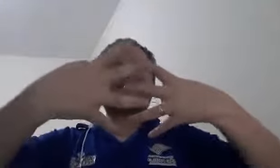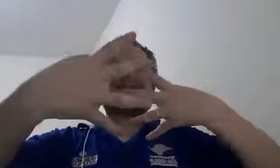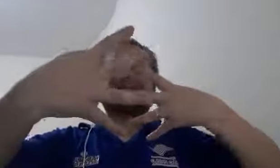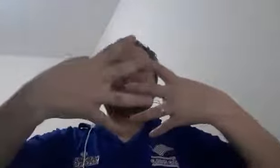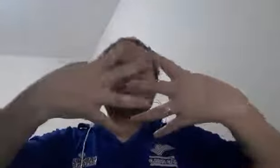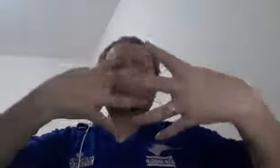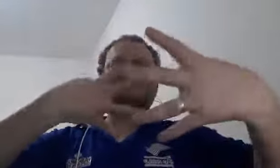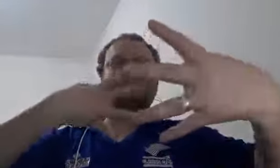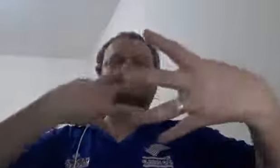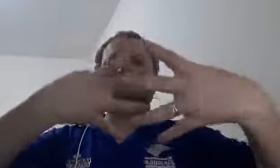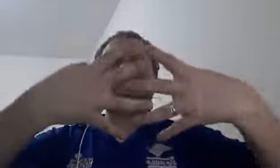Brás.